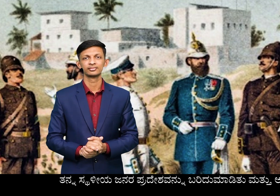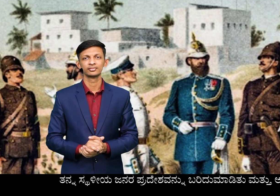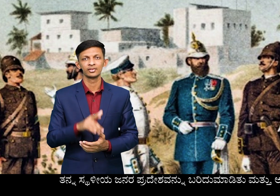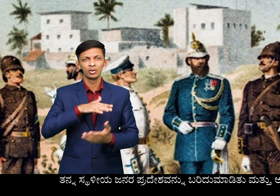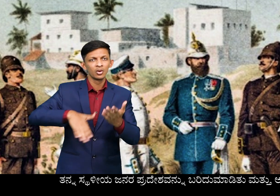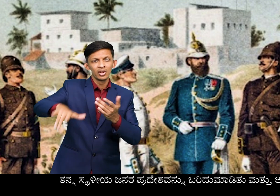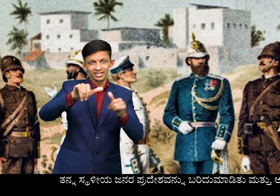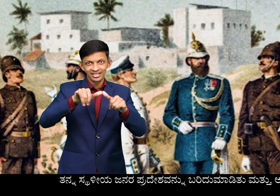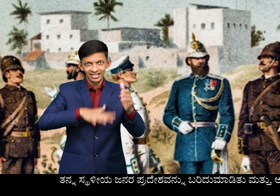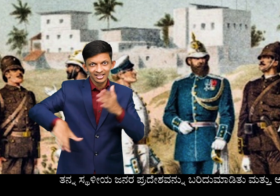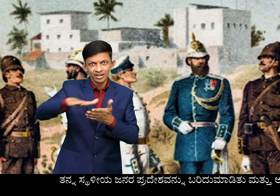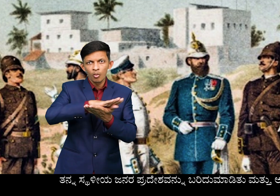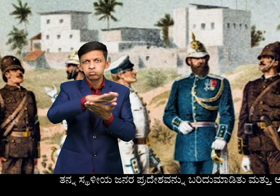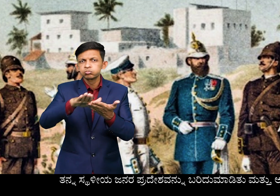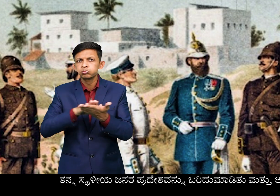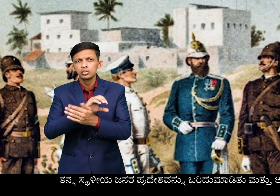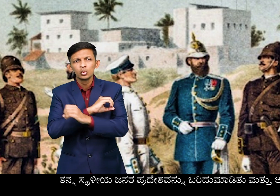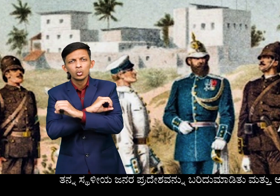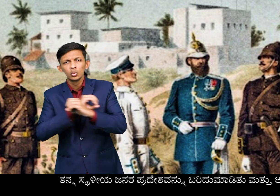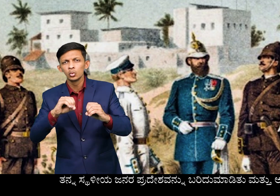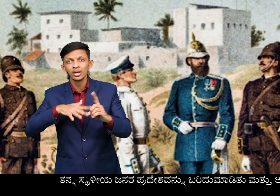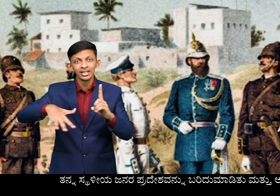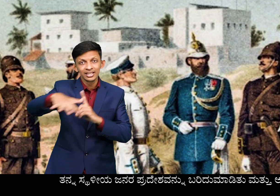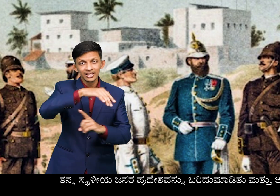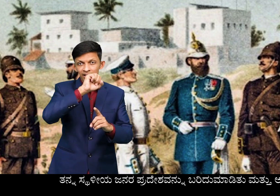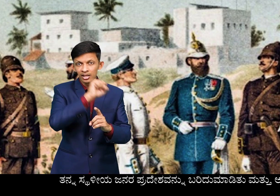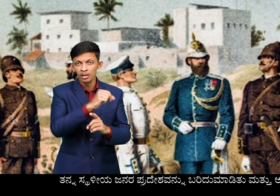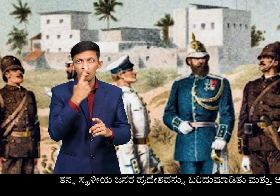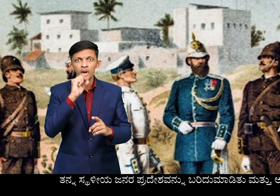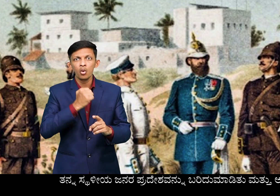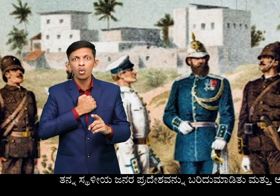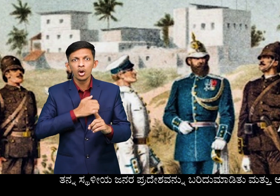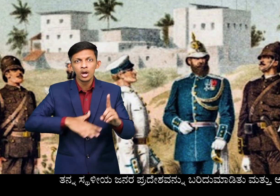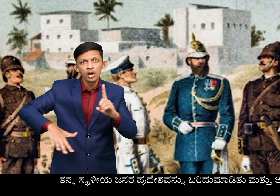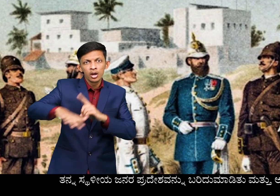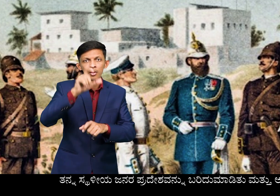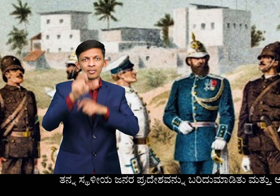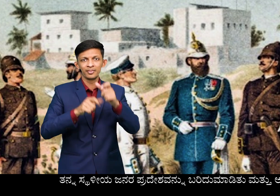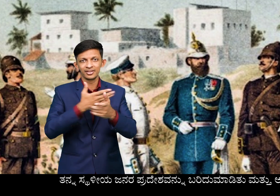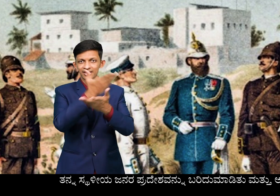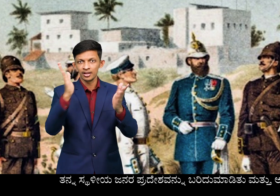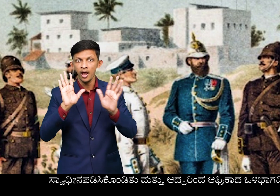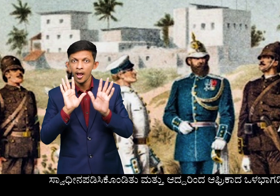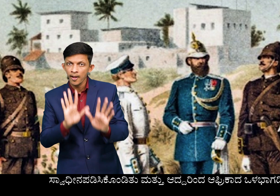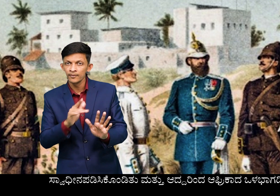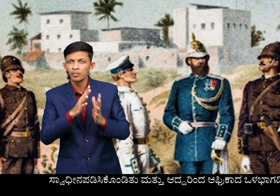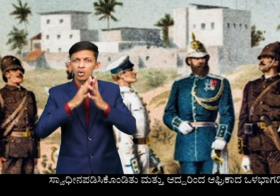ತನ್ನ ಸ್ಥಳೀಯ ಜನರ ಪ್ರದೇಶವನ್ನು ಬರಿದು ಮಾಡಿತು ಮತ್ತು ಅವರ ಭೂಮಿಯನ್ನು